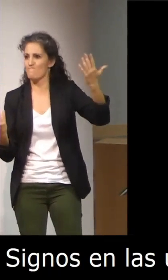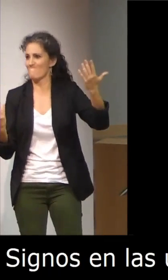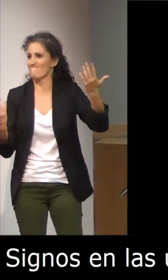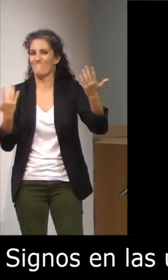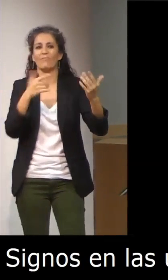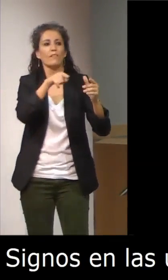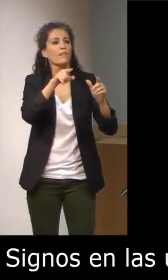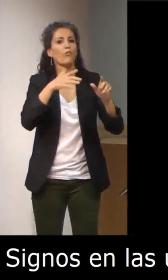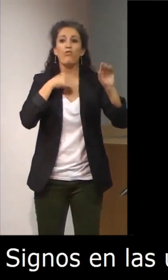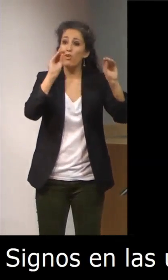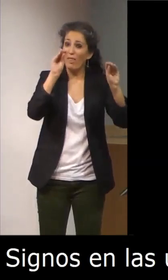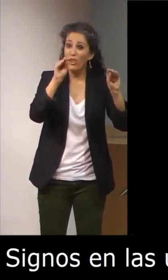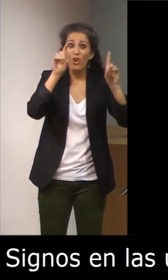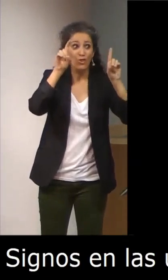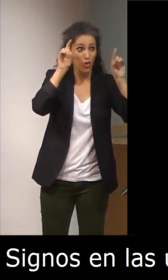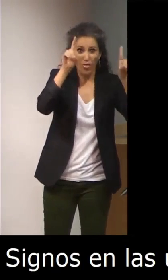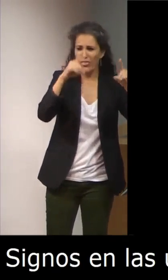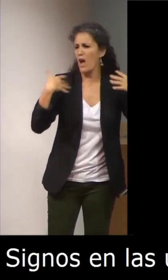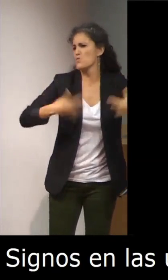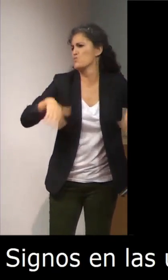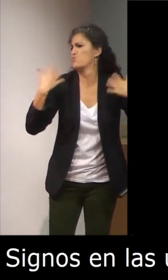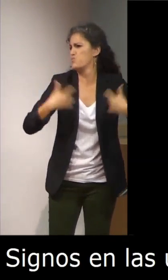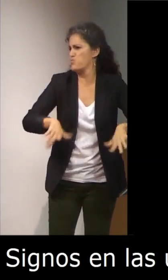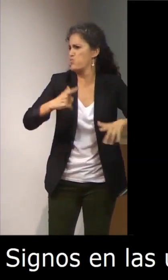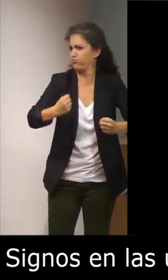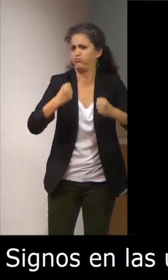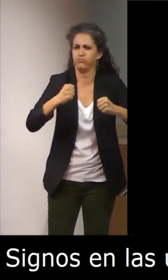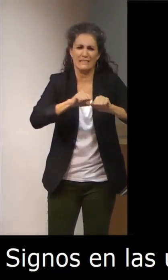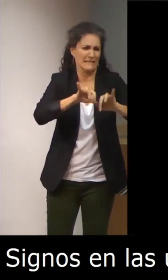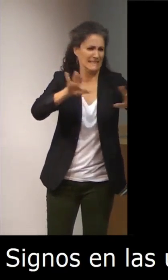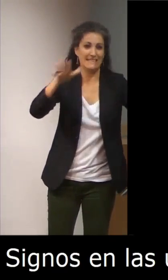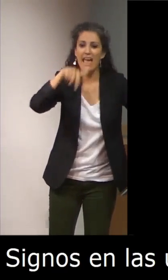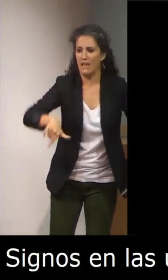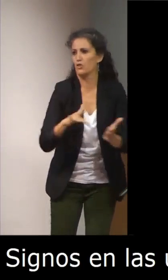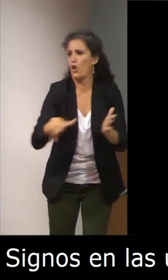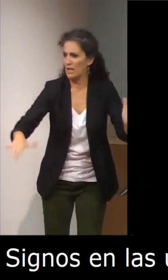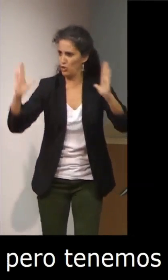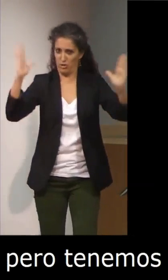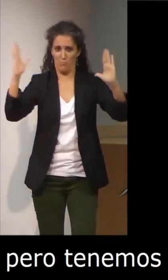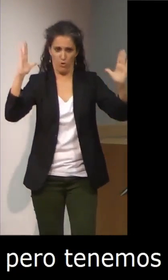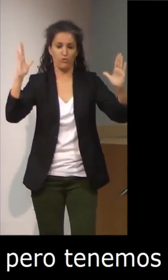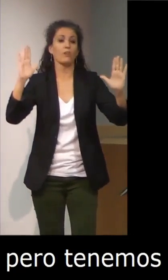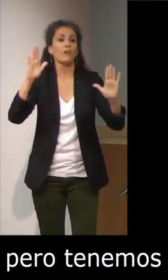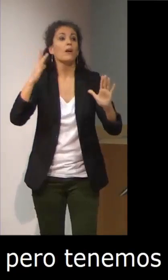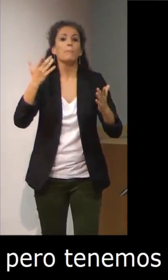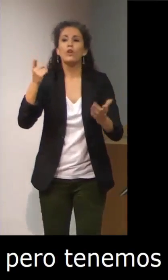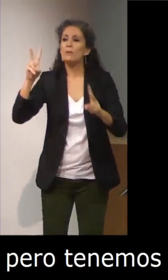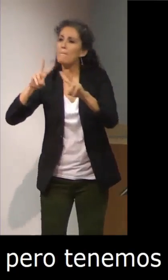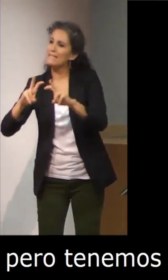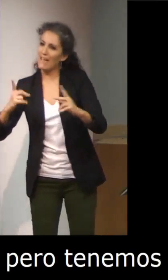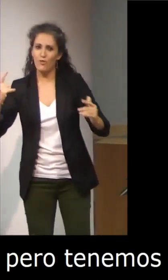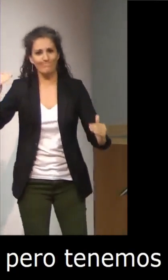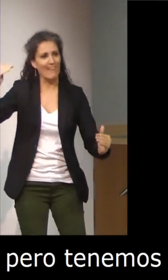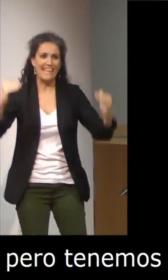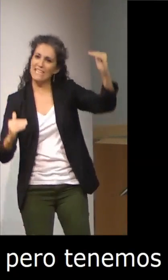como la actividad investigadora en la formación y docencia hay un un gran bagaje